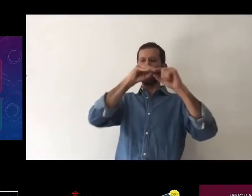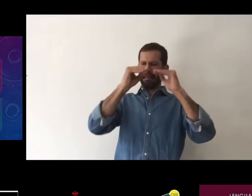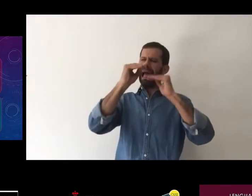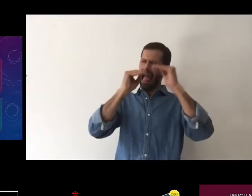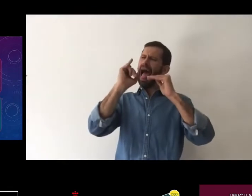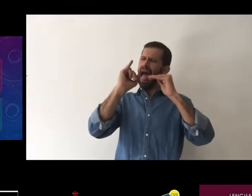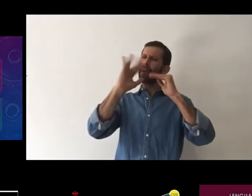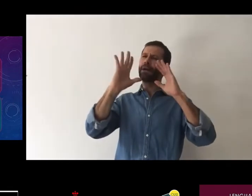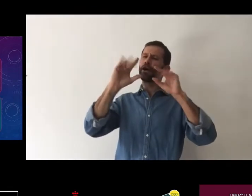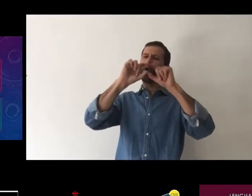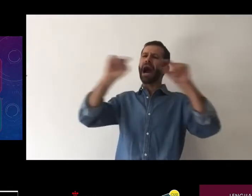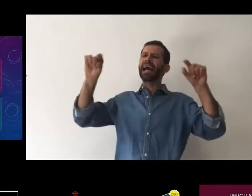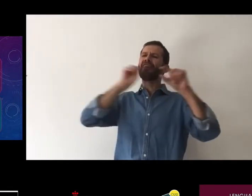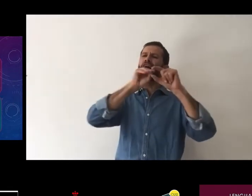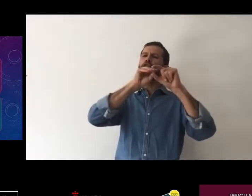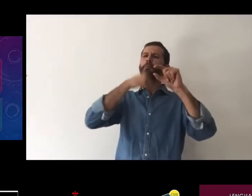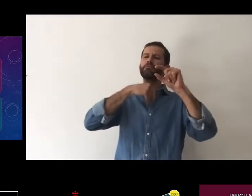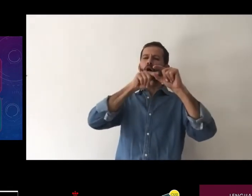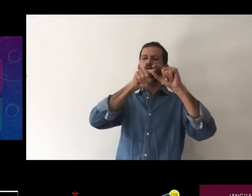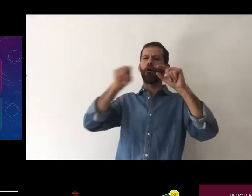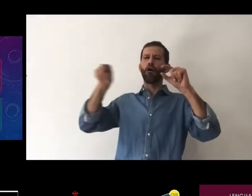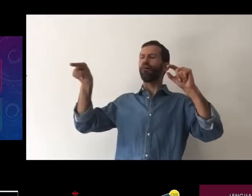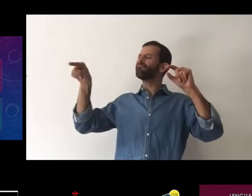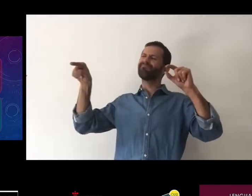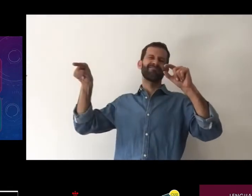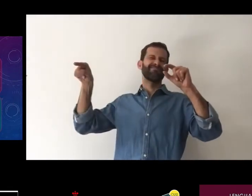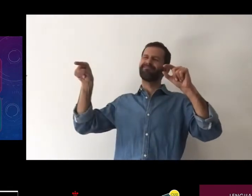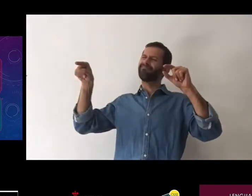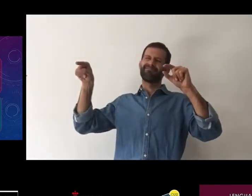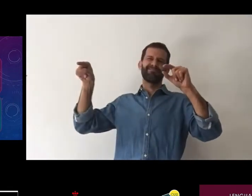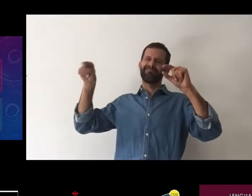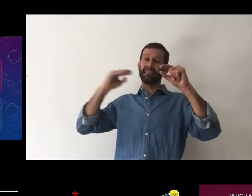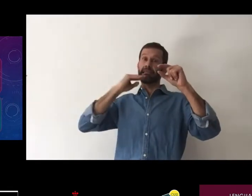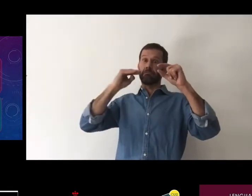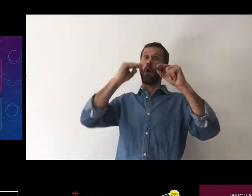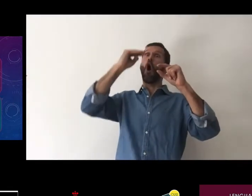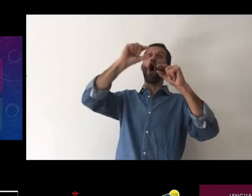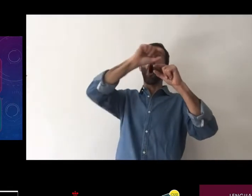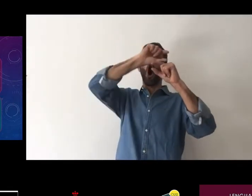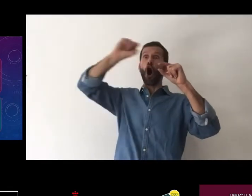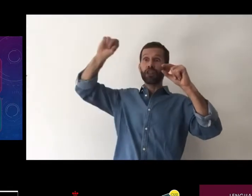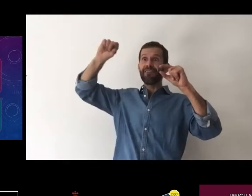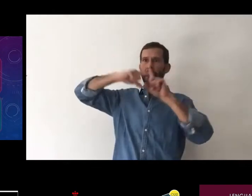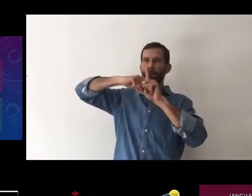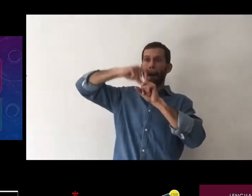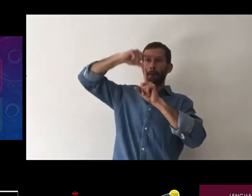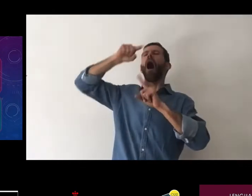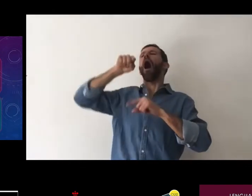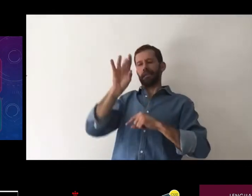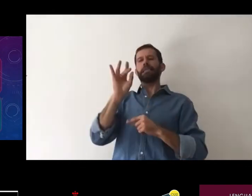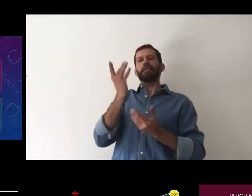Hay leves diferencias, existen, pero las variaciones son